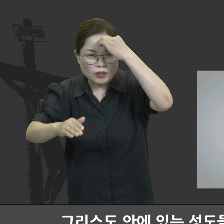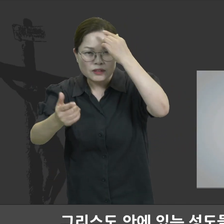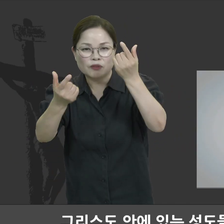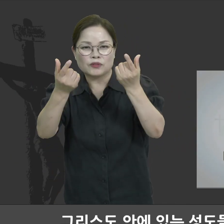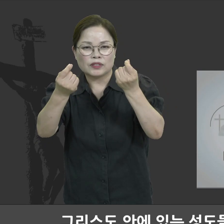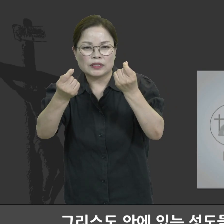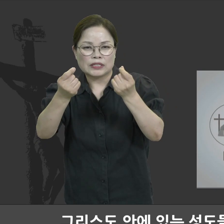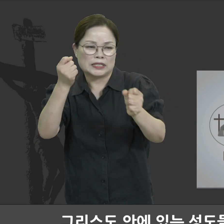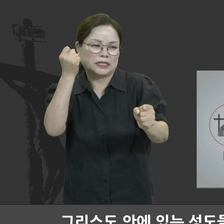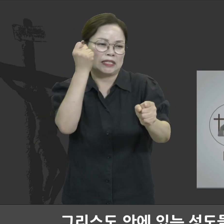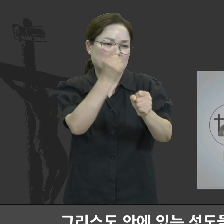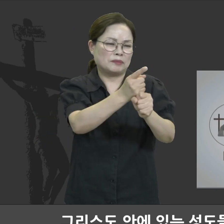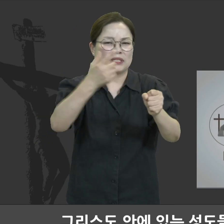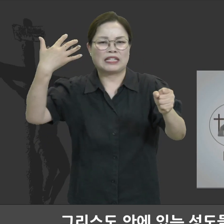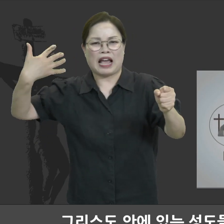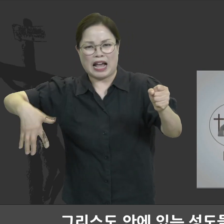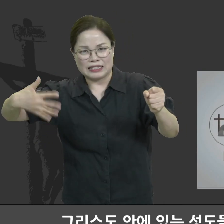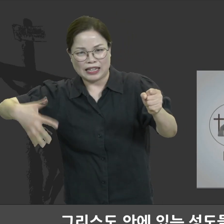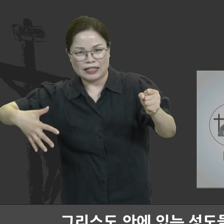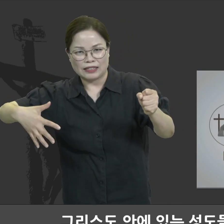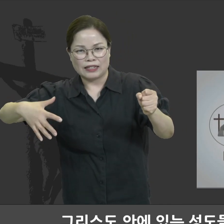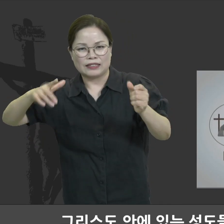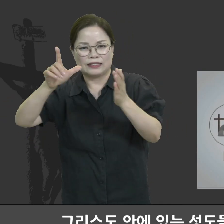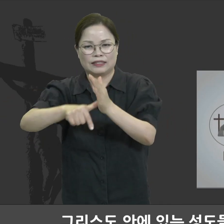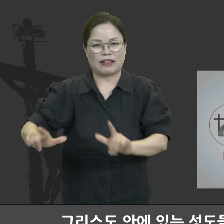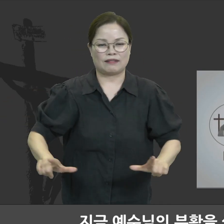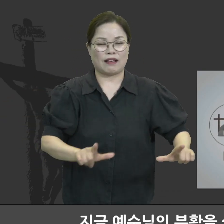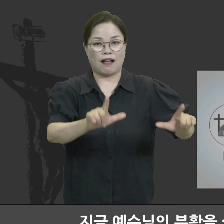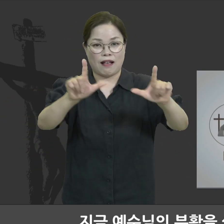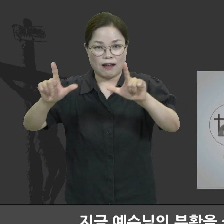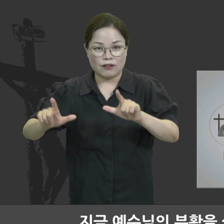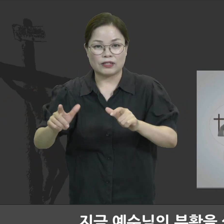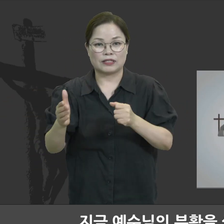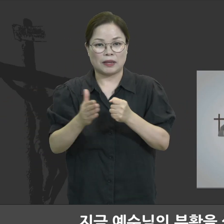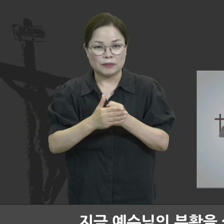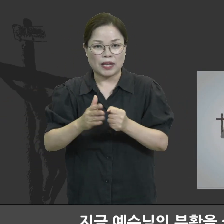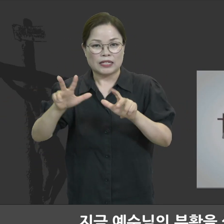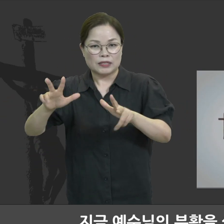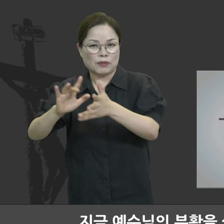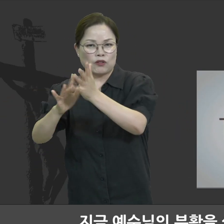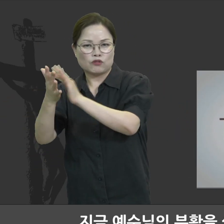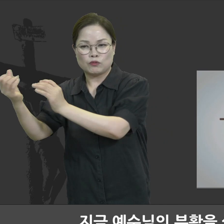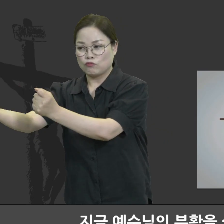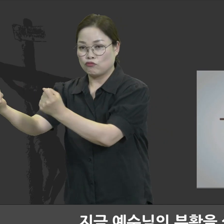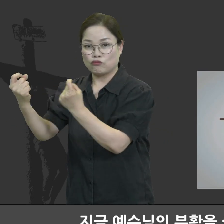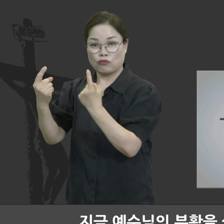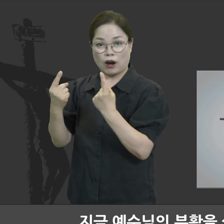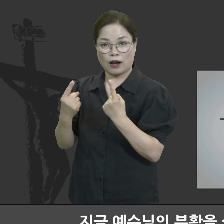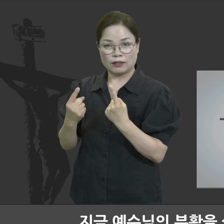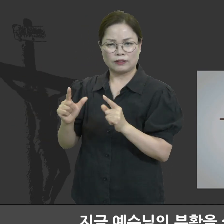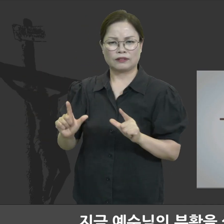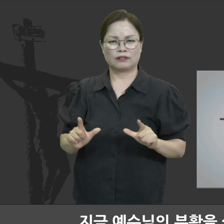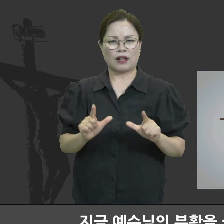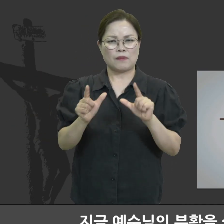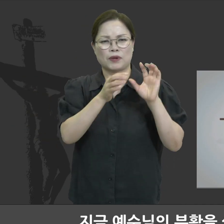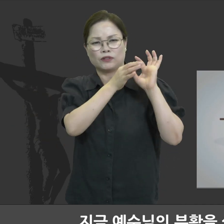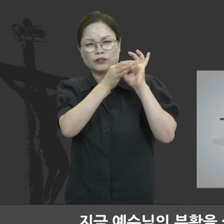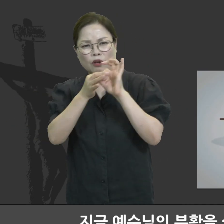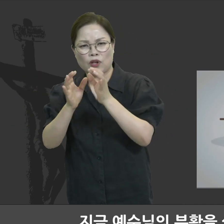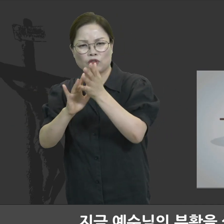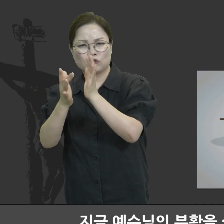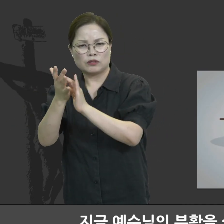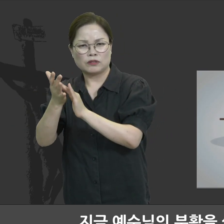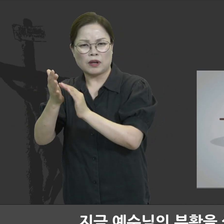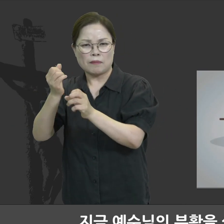이와 같은 이미와 아직의 시대를 살아가기에 지금 예수님의 부활을 살아가면서